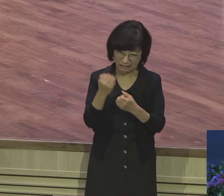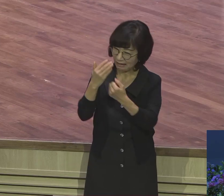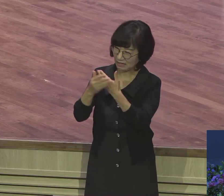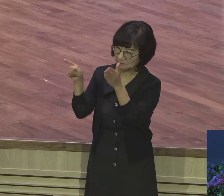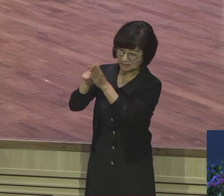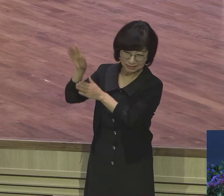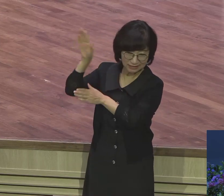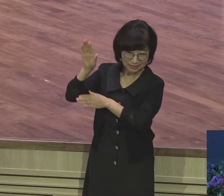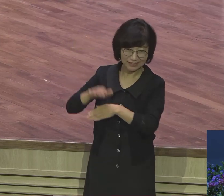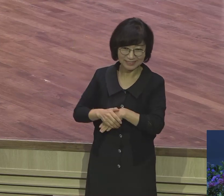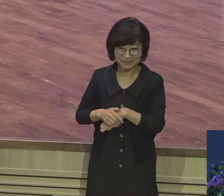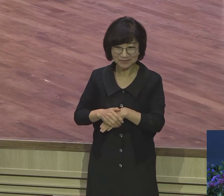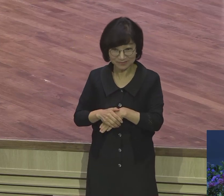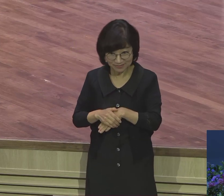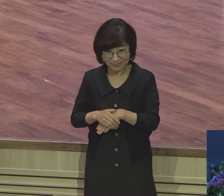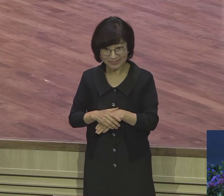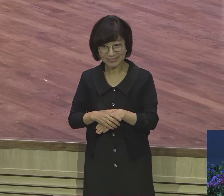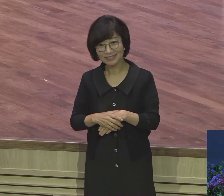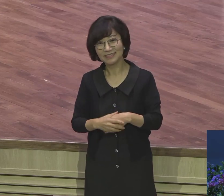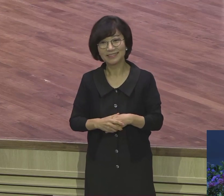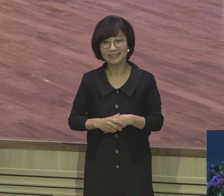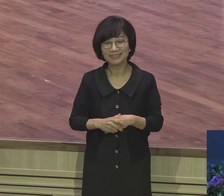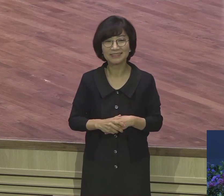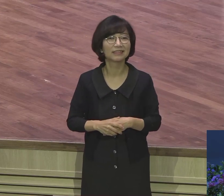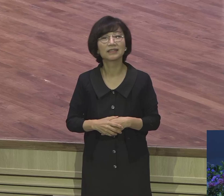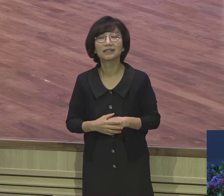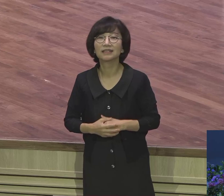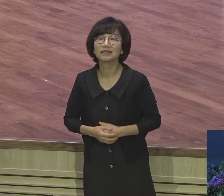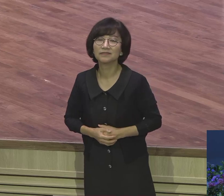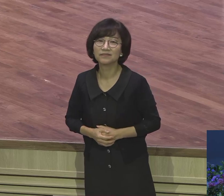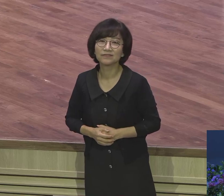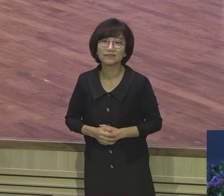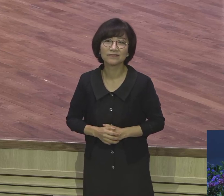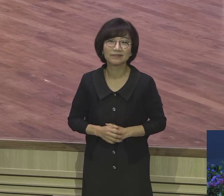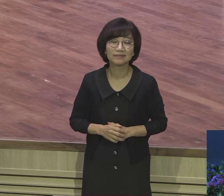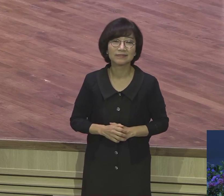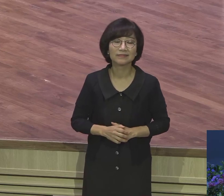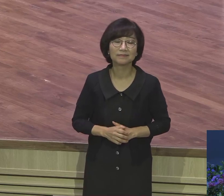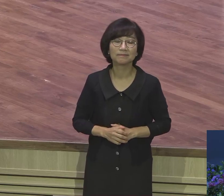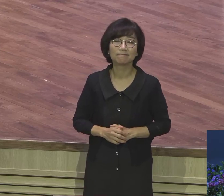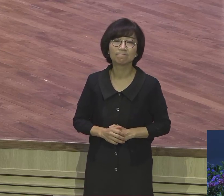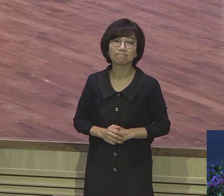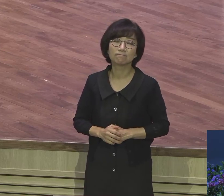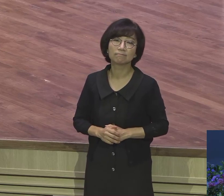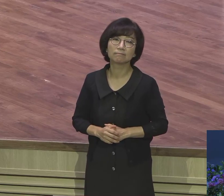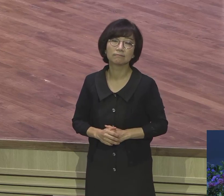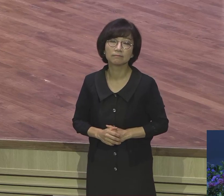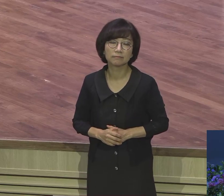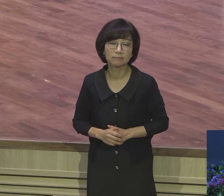하나님의 살아계심을 입으로는 말해도 실제로 안 믿는 사람이에요. 하나님 믿는 사람 그렇게 하지 않아요.